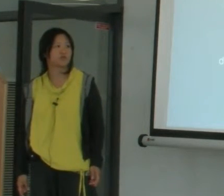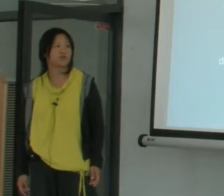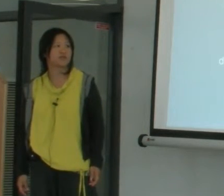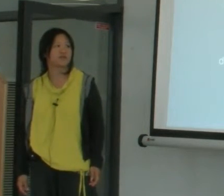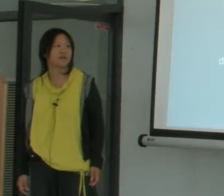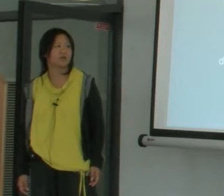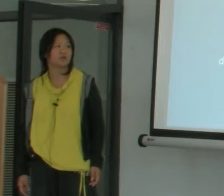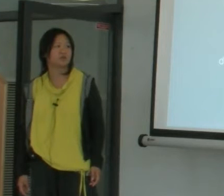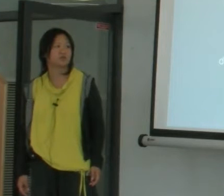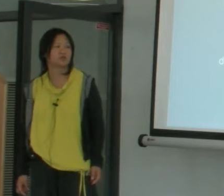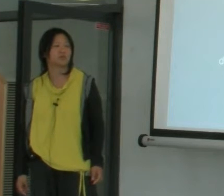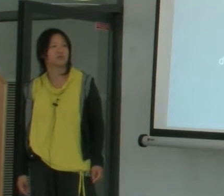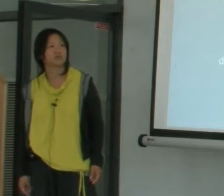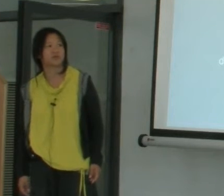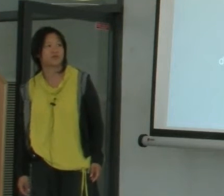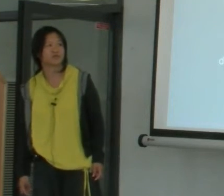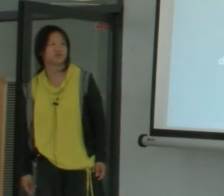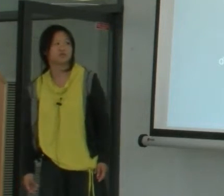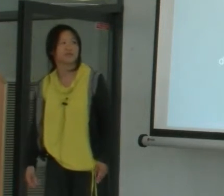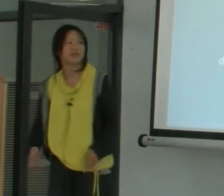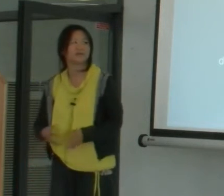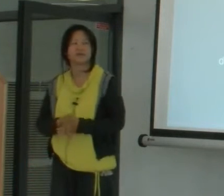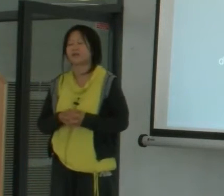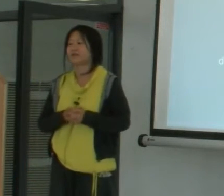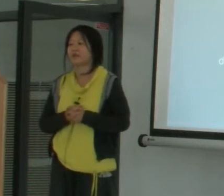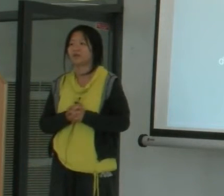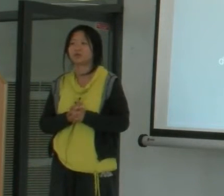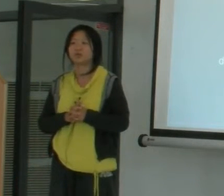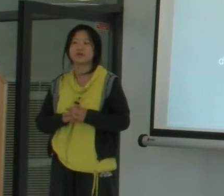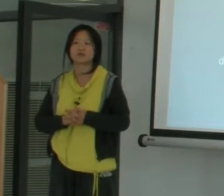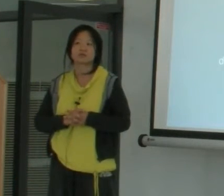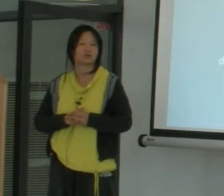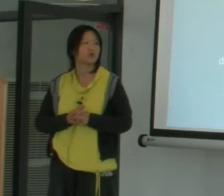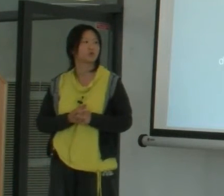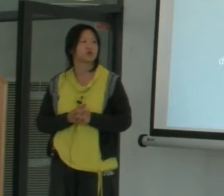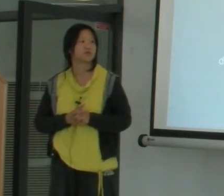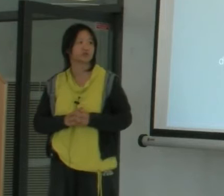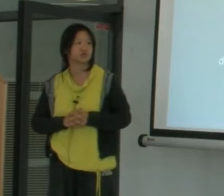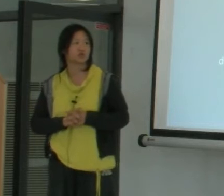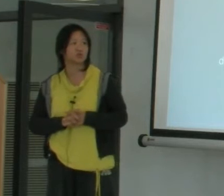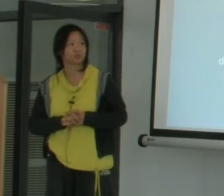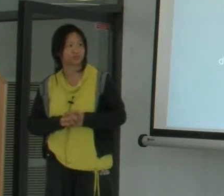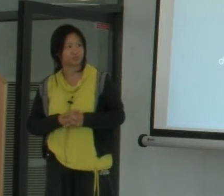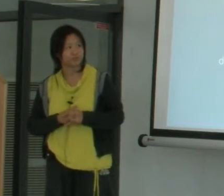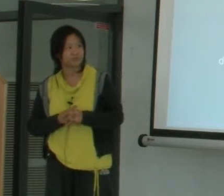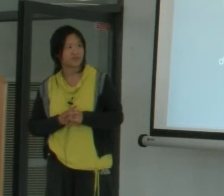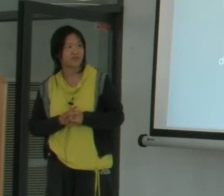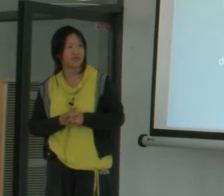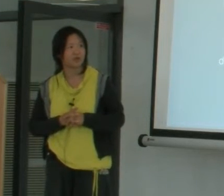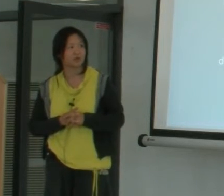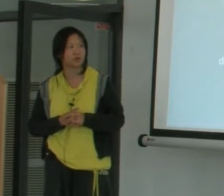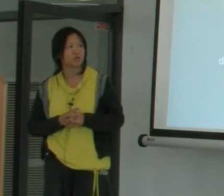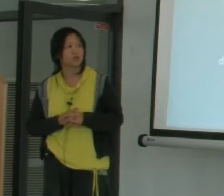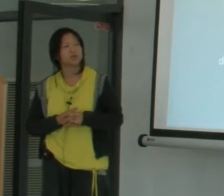Donc ma fille qui était à l'école, ma fille est sourde, elle était à l'école bilingue pour les enfants sourds.